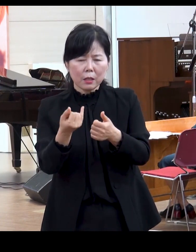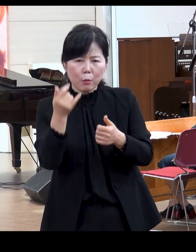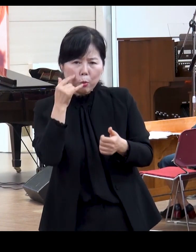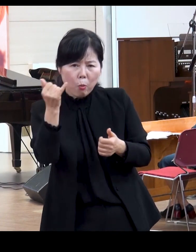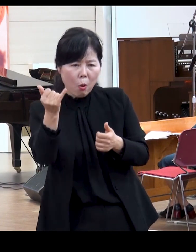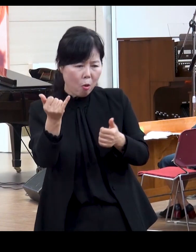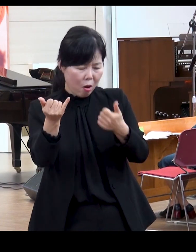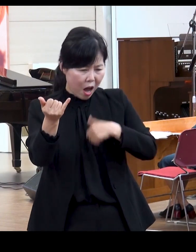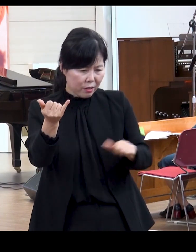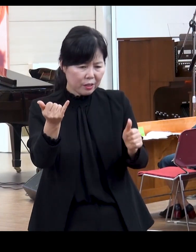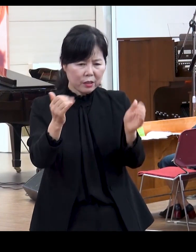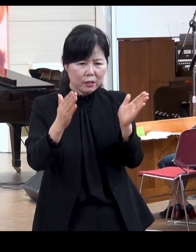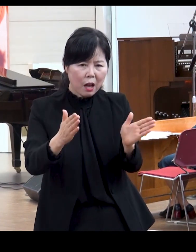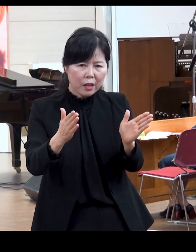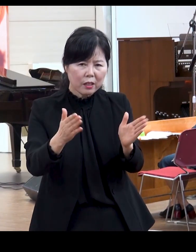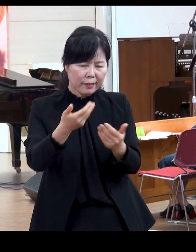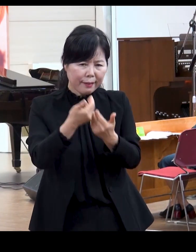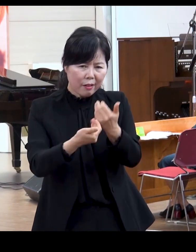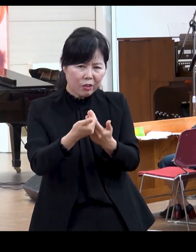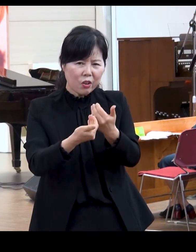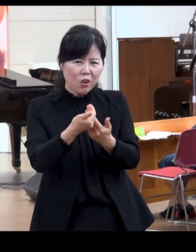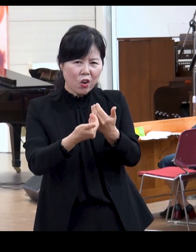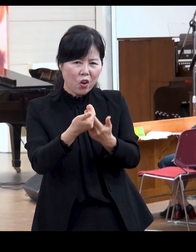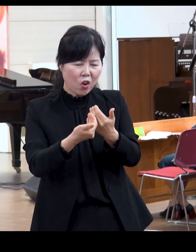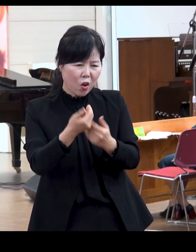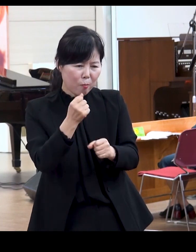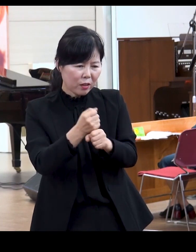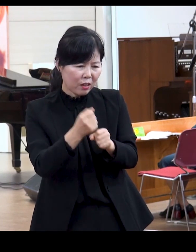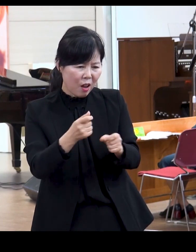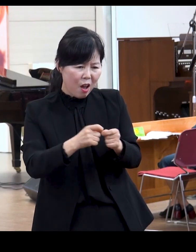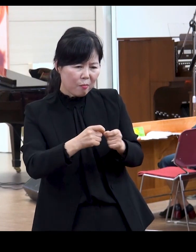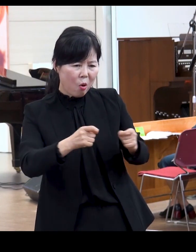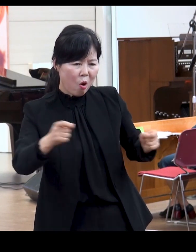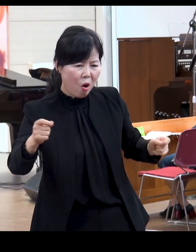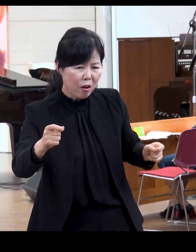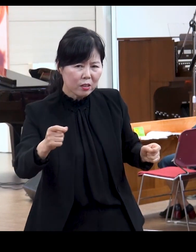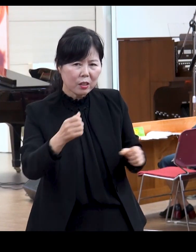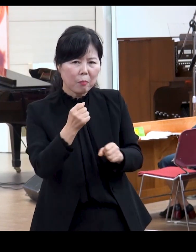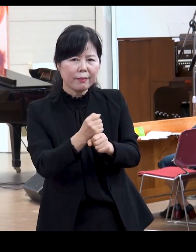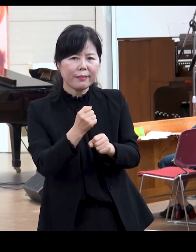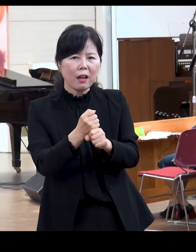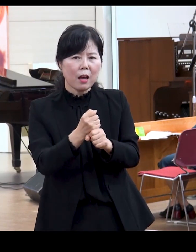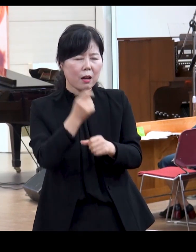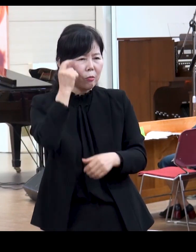부모로부터 떼내려고 지금 그렇게 하고 있다. 여러분, 우리 가끔 듣는 이야기 중에 정 떼려고 그런다